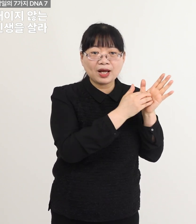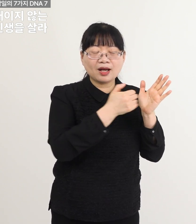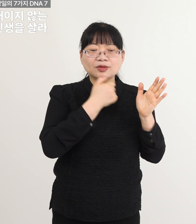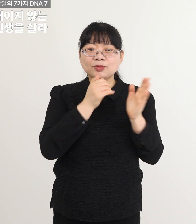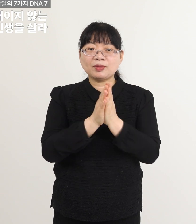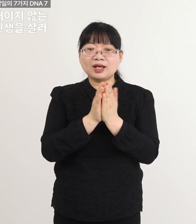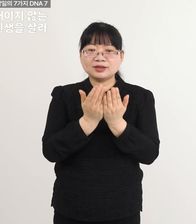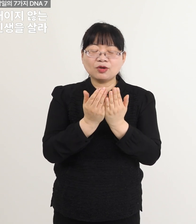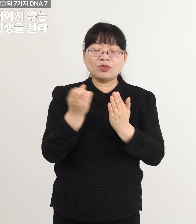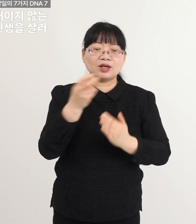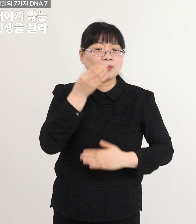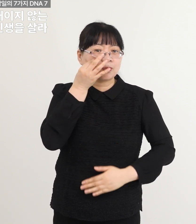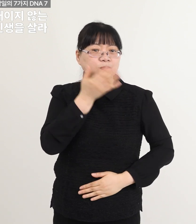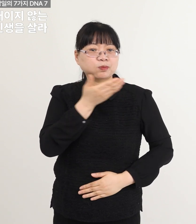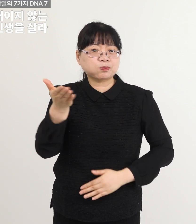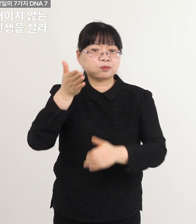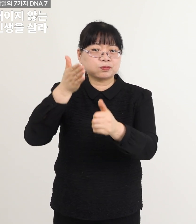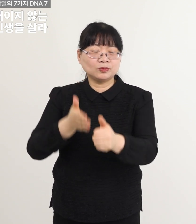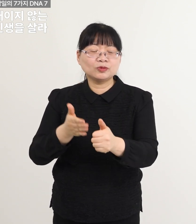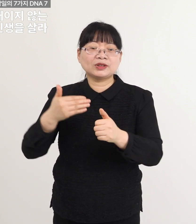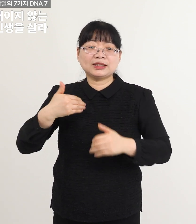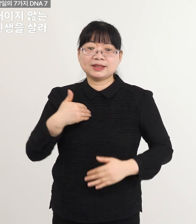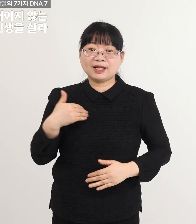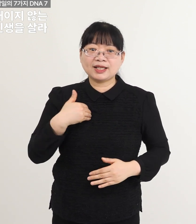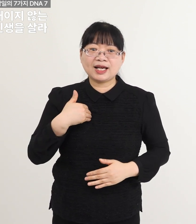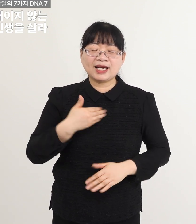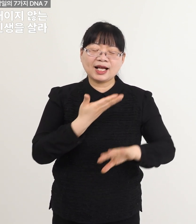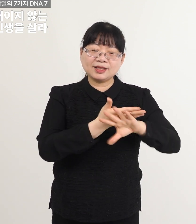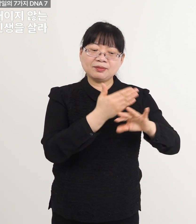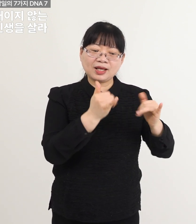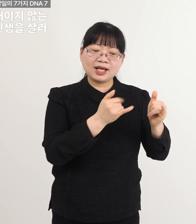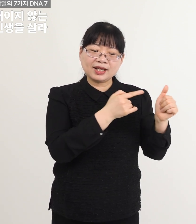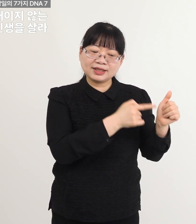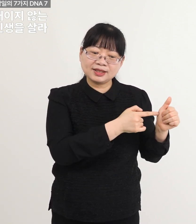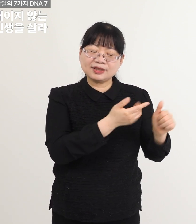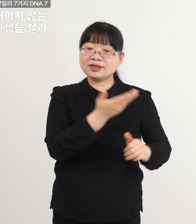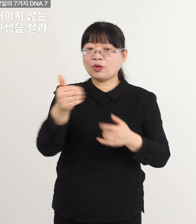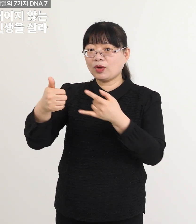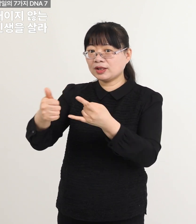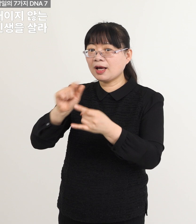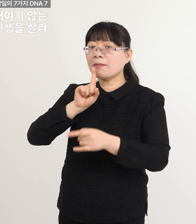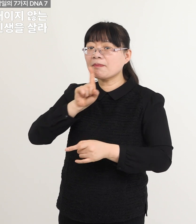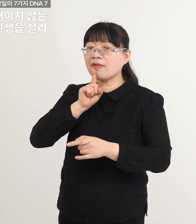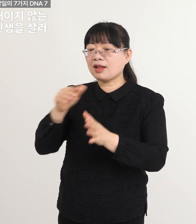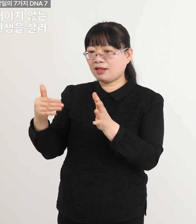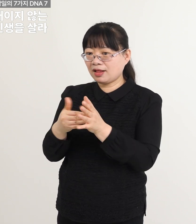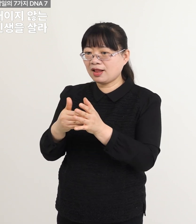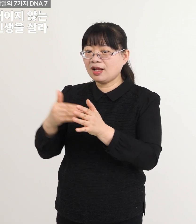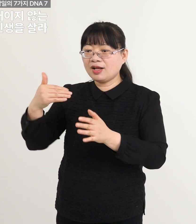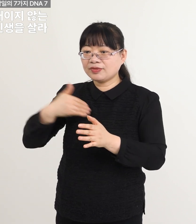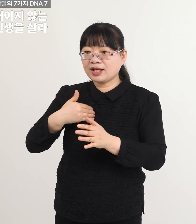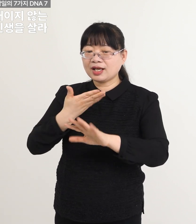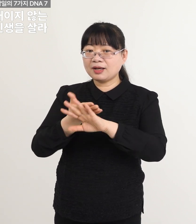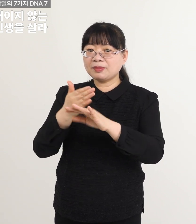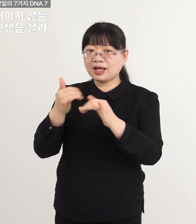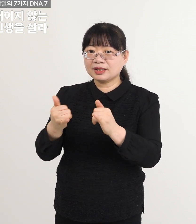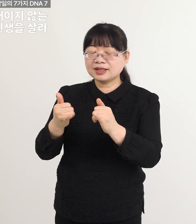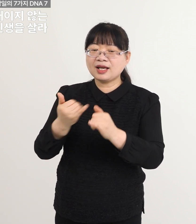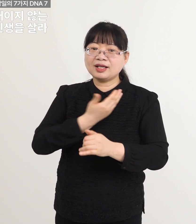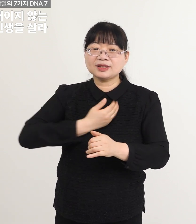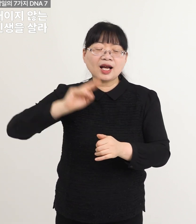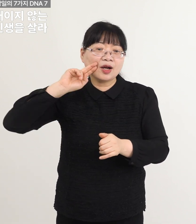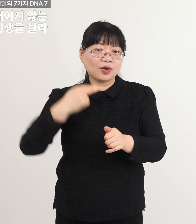한번 돌려주실까요? 내가 이방인인 너희에게 말하노라. 내가 이방인의